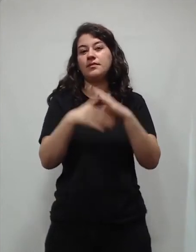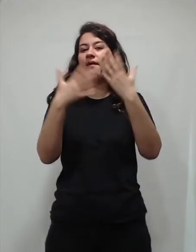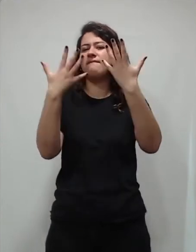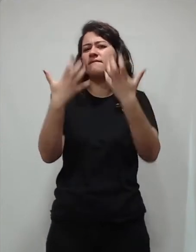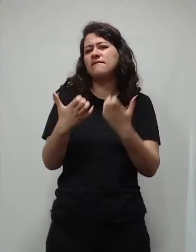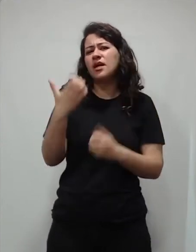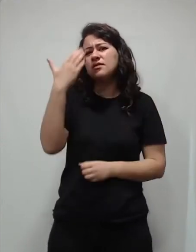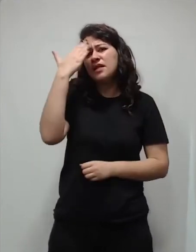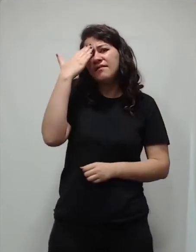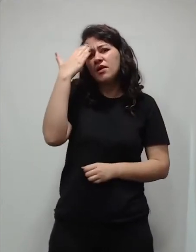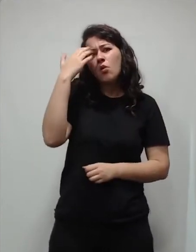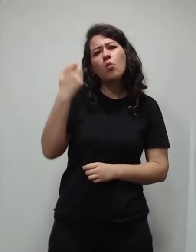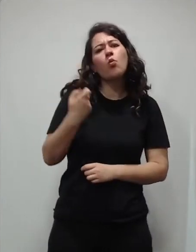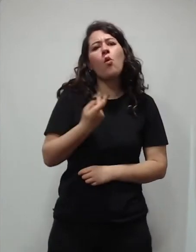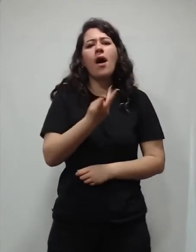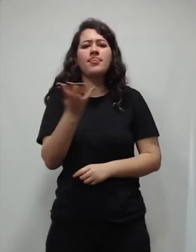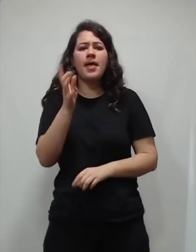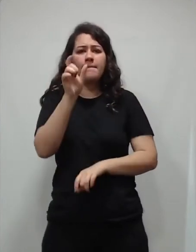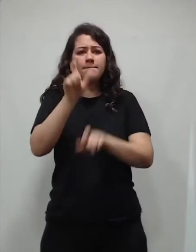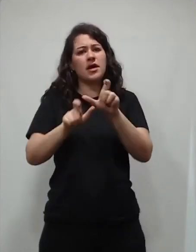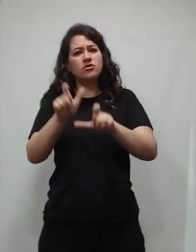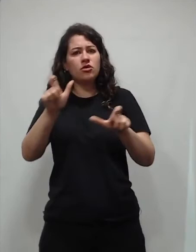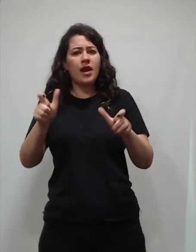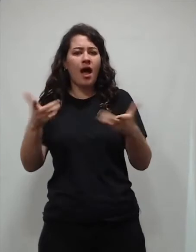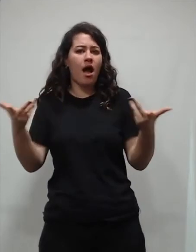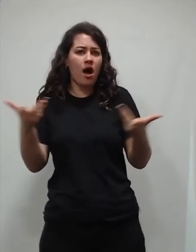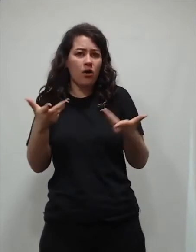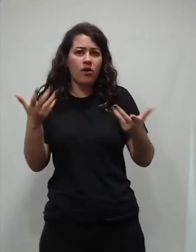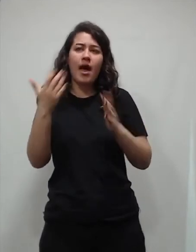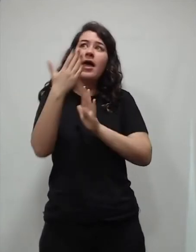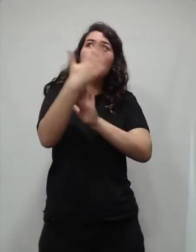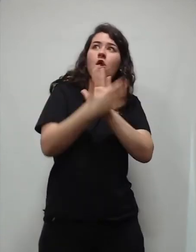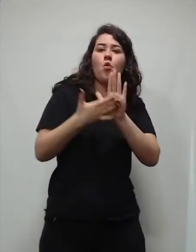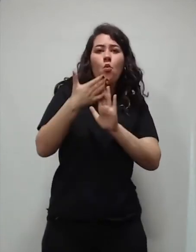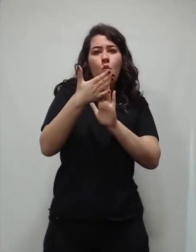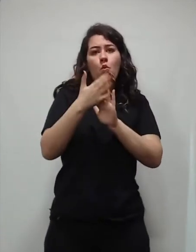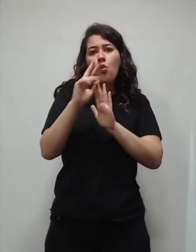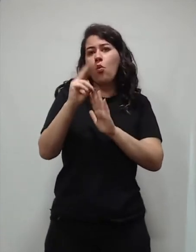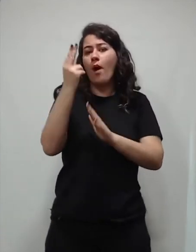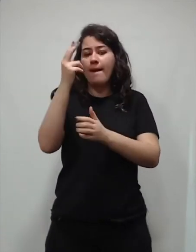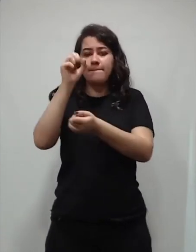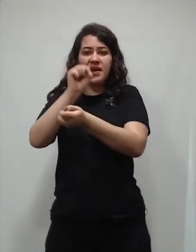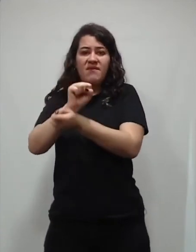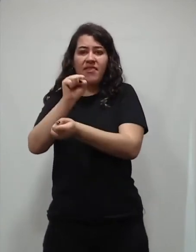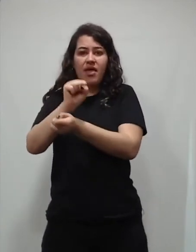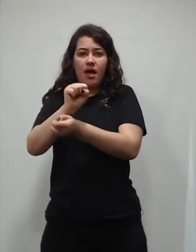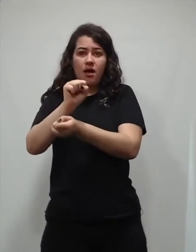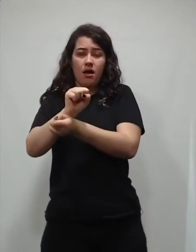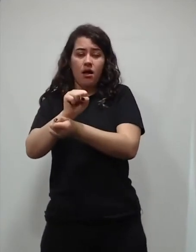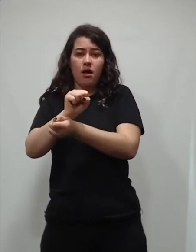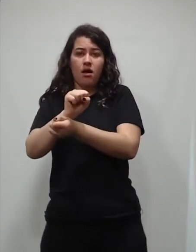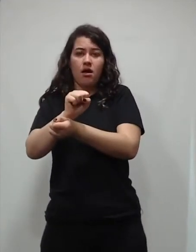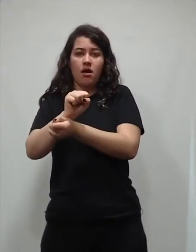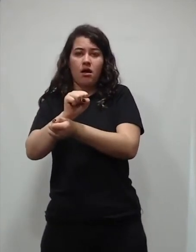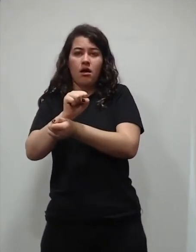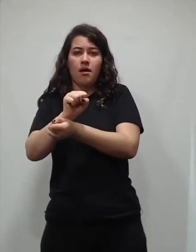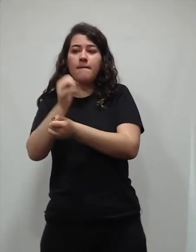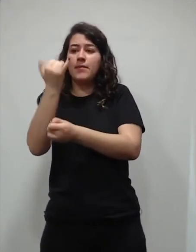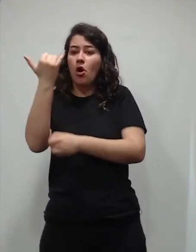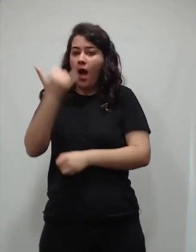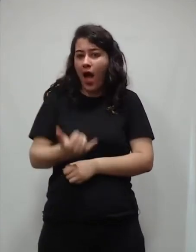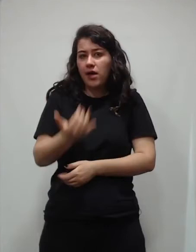Quisiera saber cuántas personas hay en el país privadas de libertad